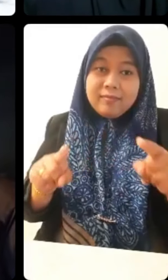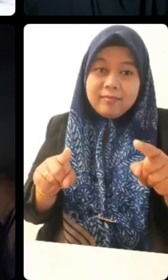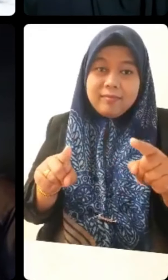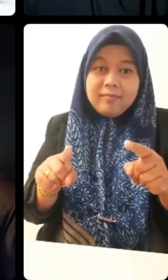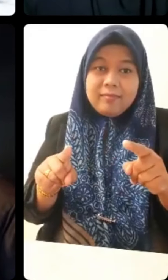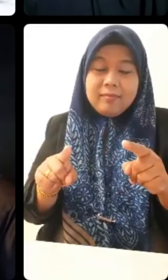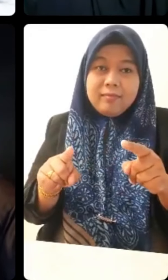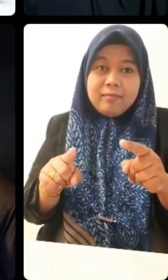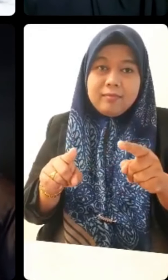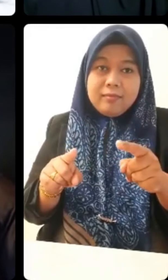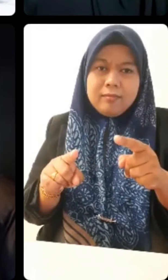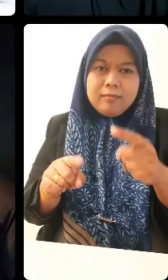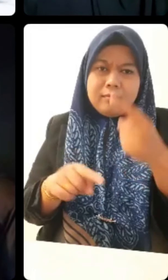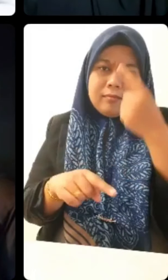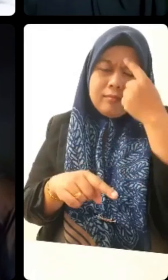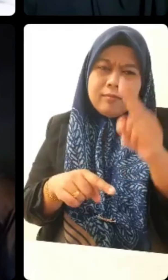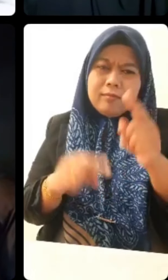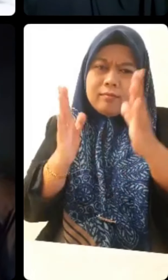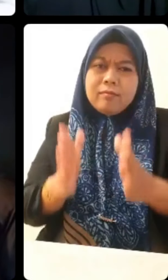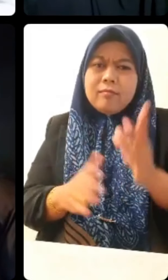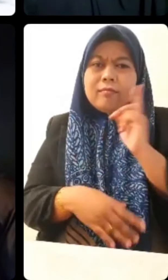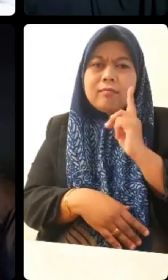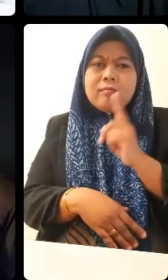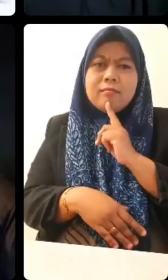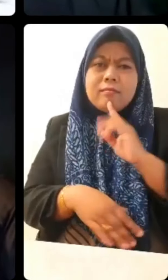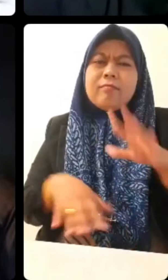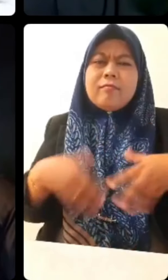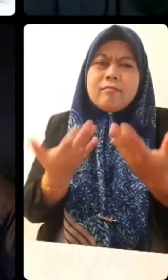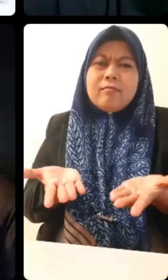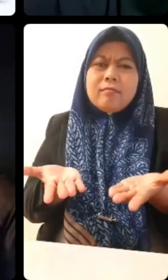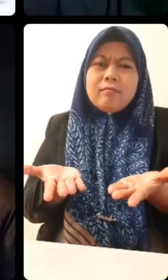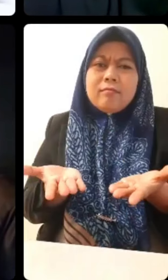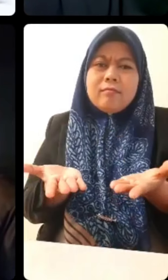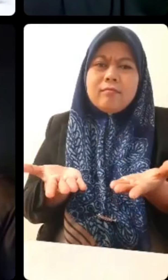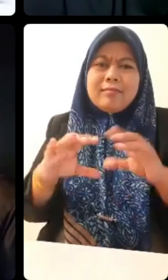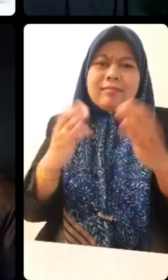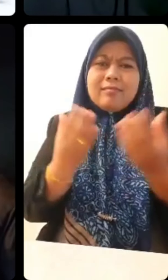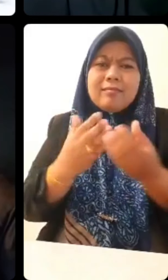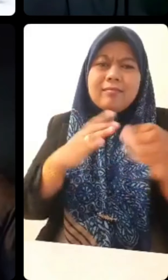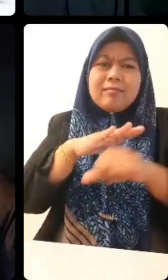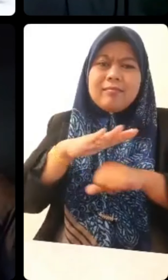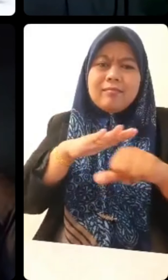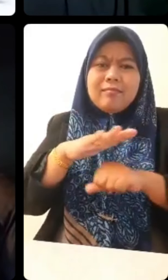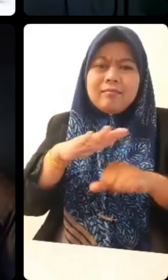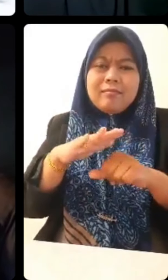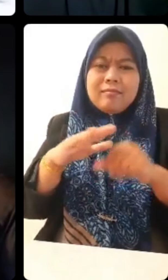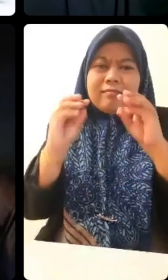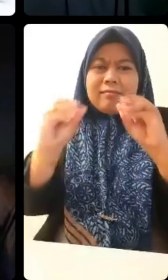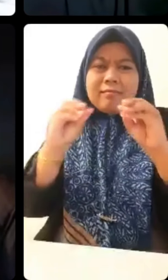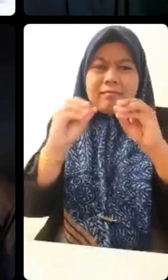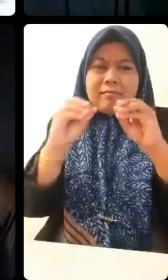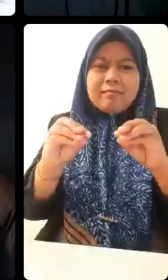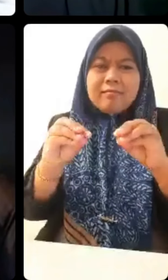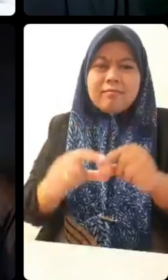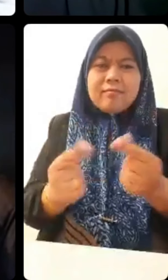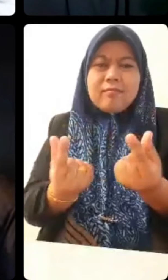yang menyediakan kelas asas Al-Quran isyarat kepada golongan ini. Okey, saya tak ada